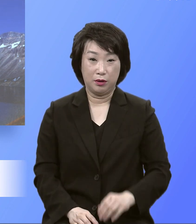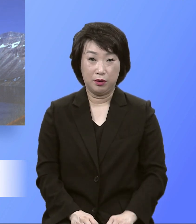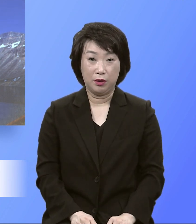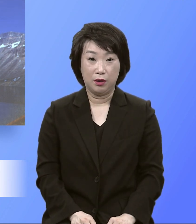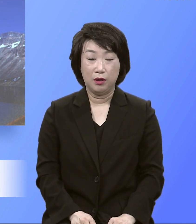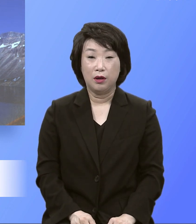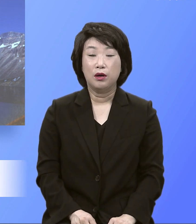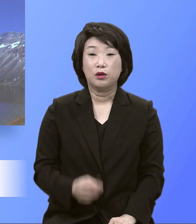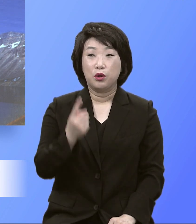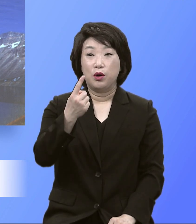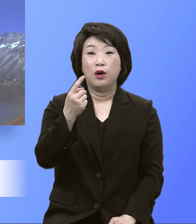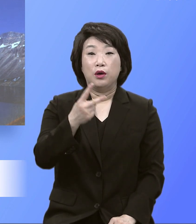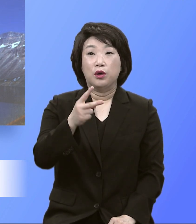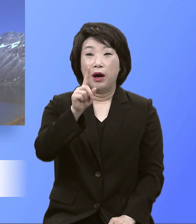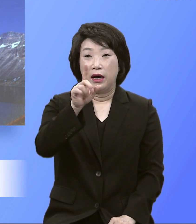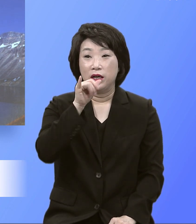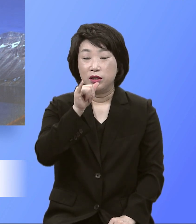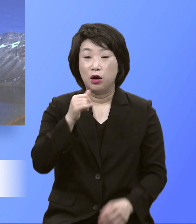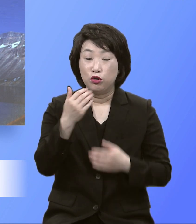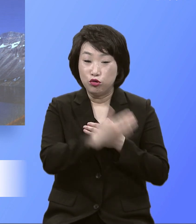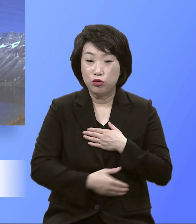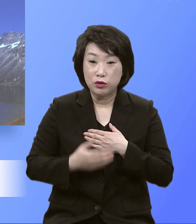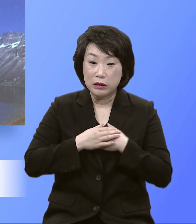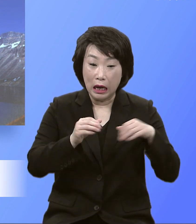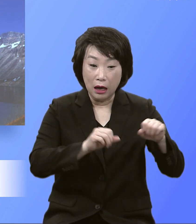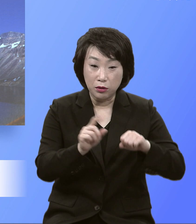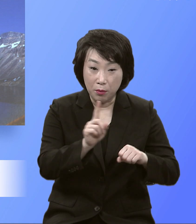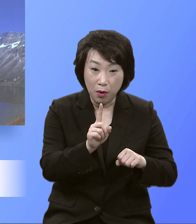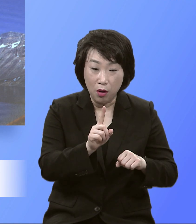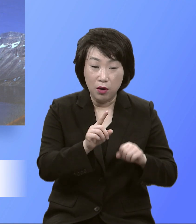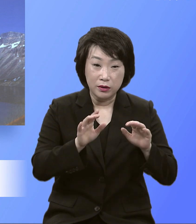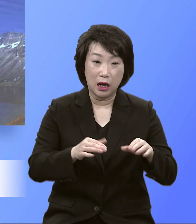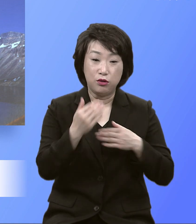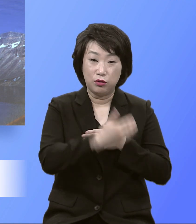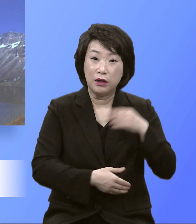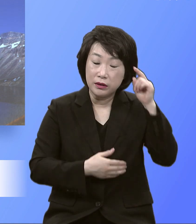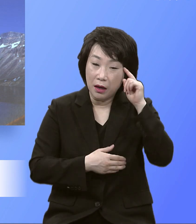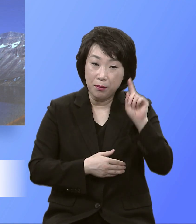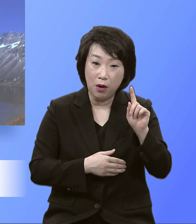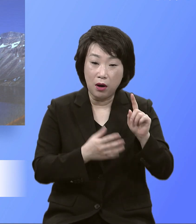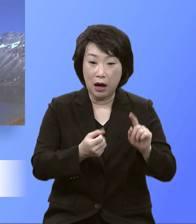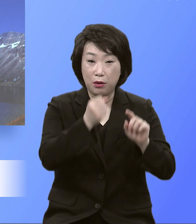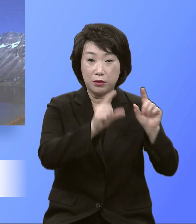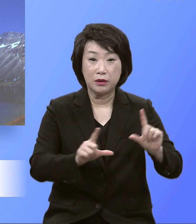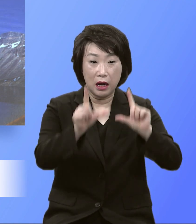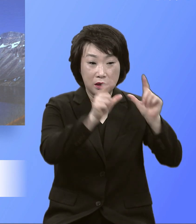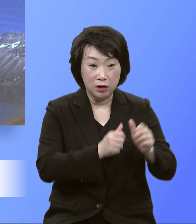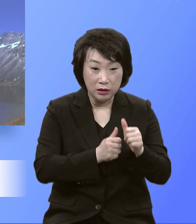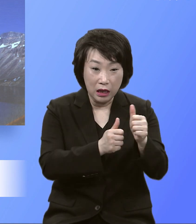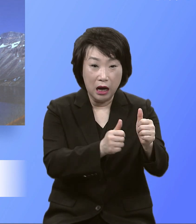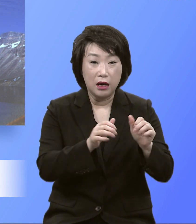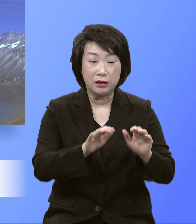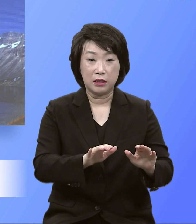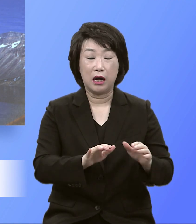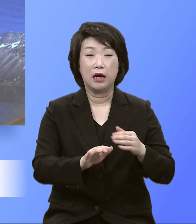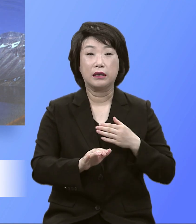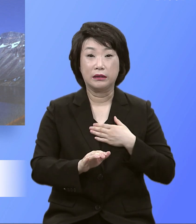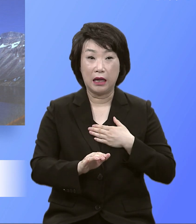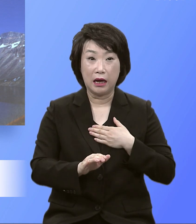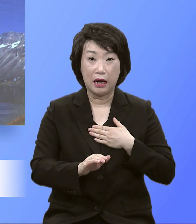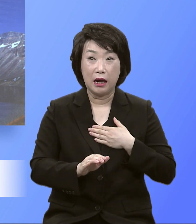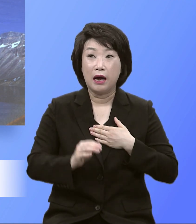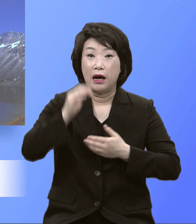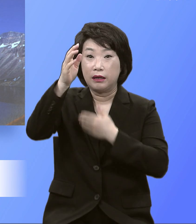알아요. 그 또 하나는 육신이 어떤 행동을 하고 어떤 생각으로 사느냐에 따라서